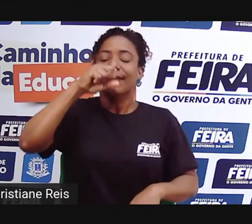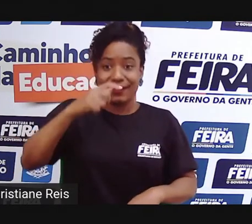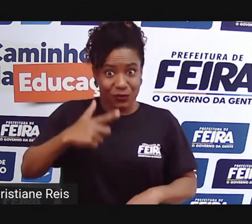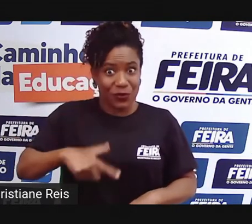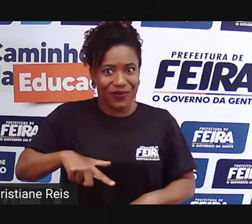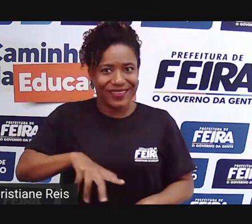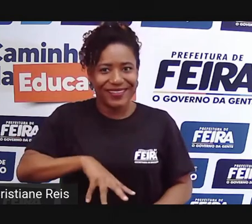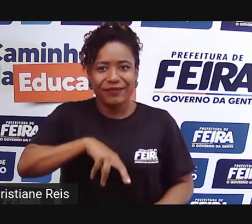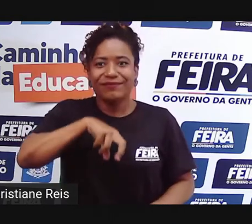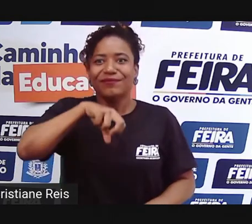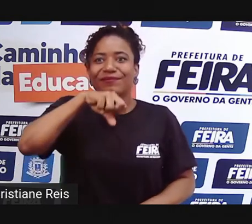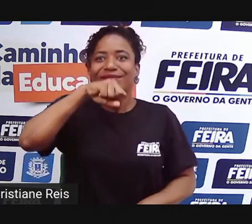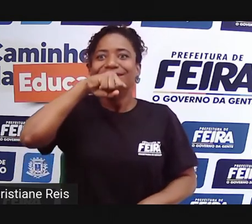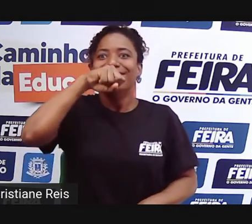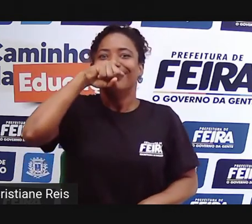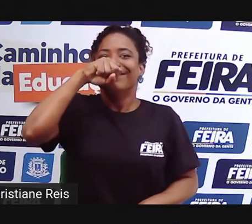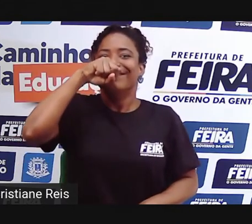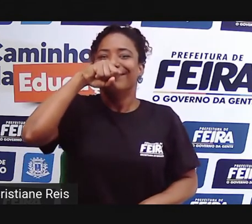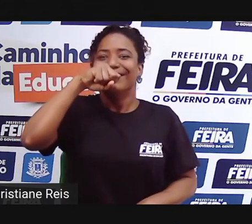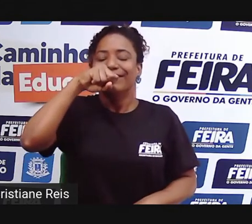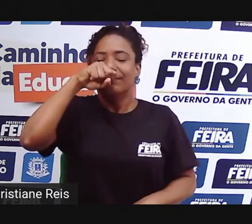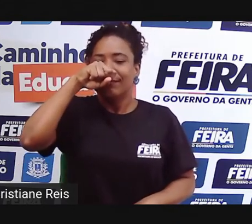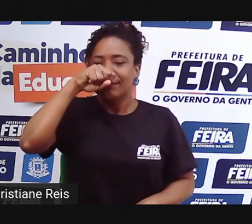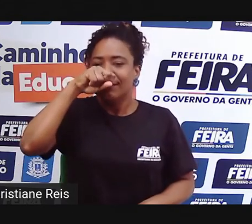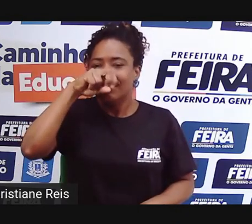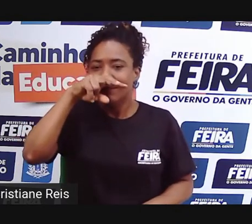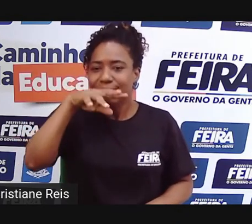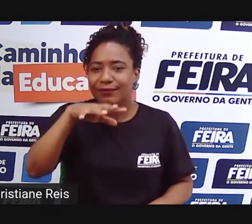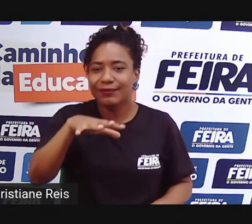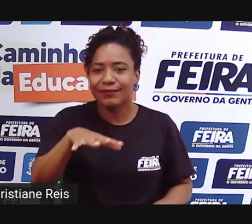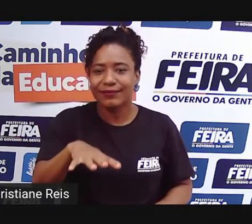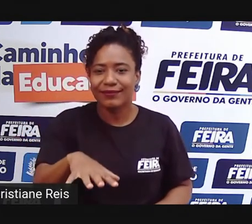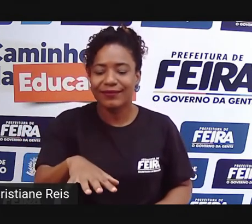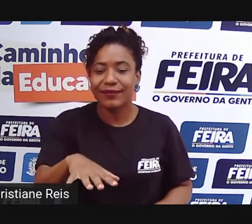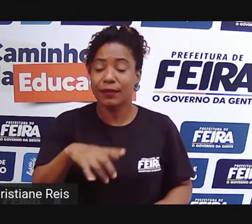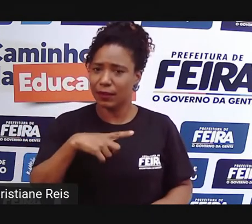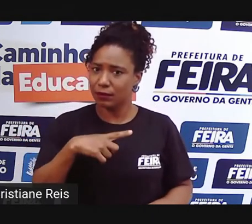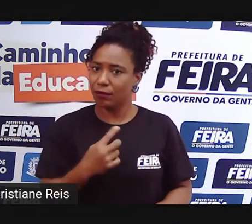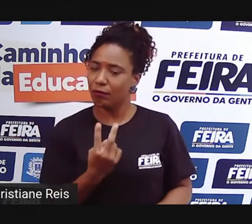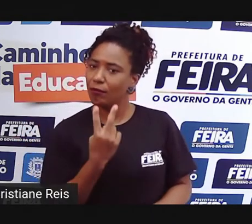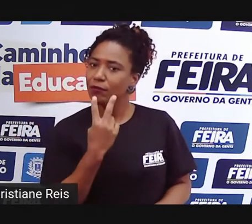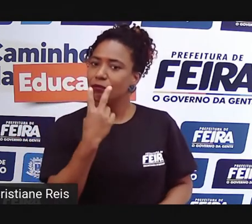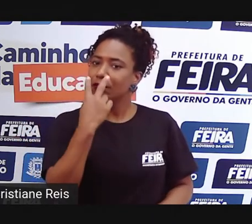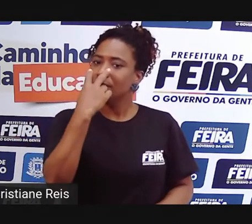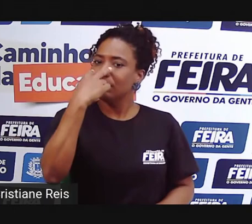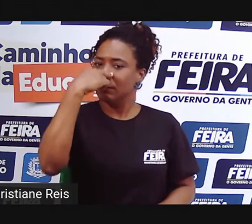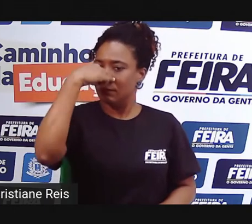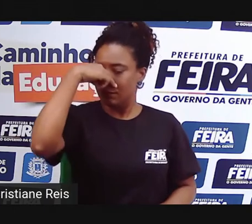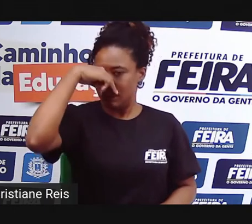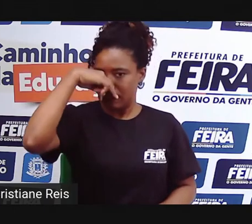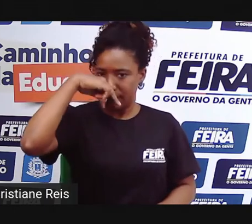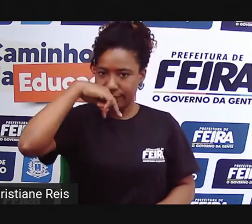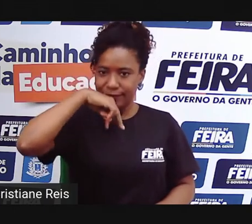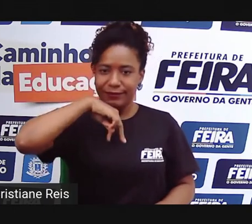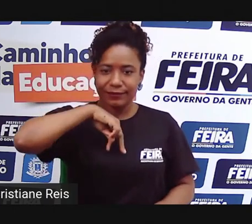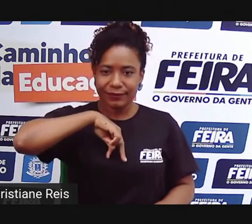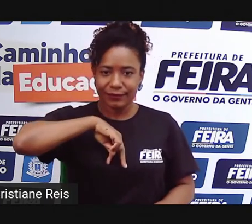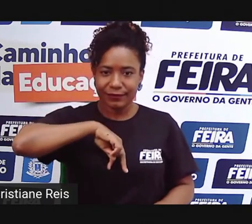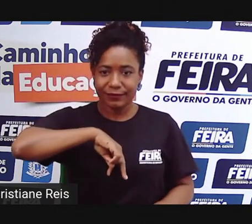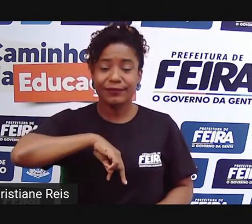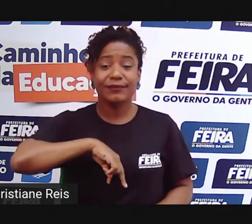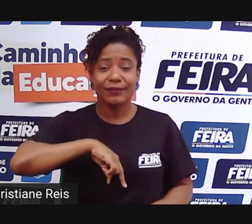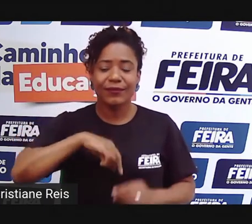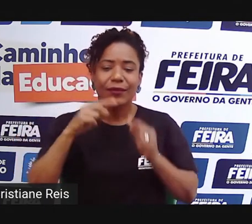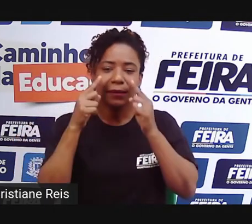novo. O nosso nariz filtra essas partículas pequenininhas que fazem mal ao